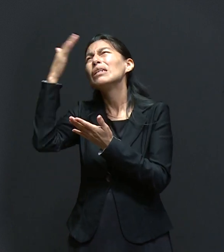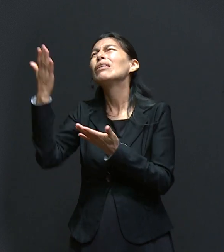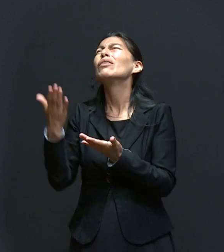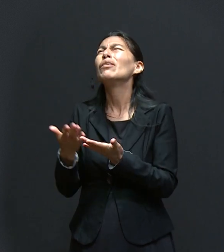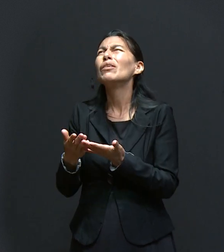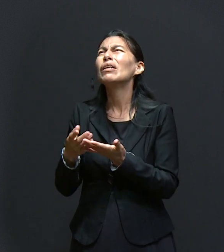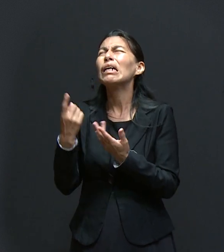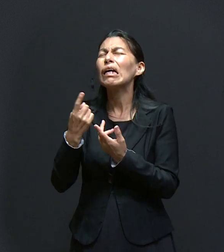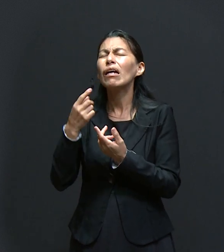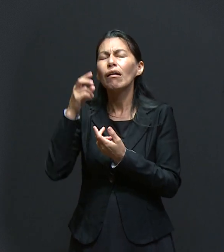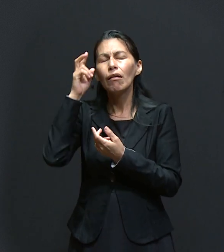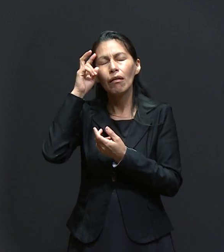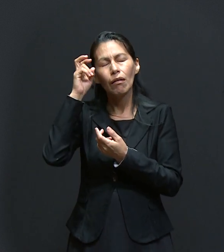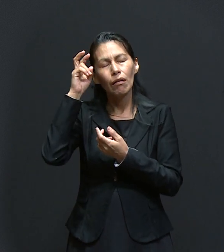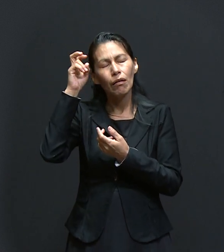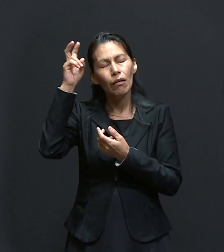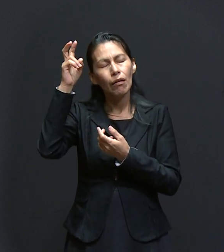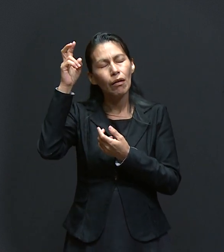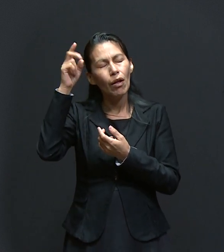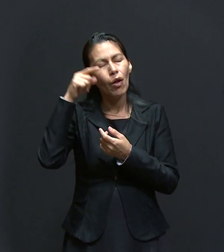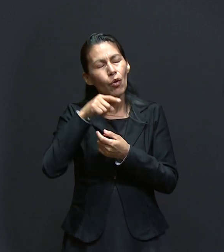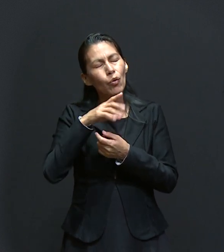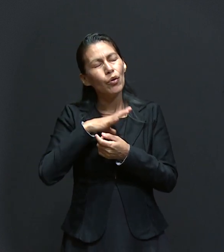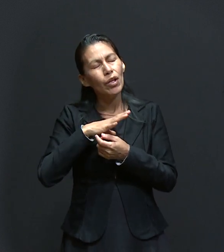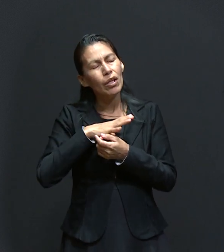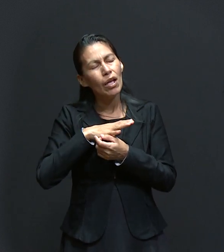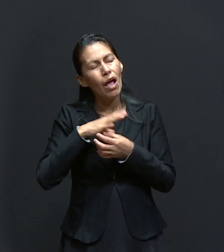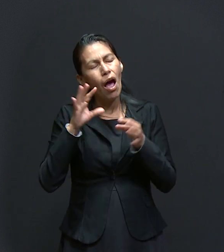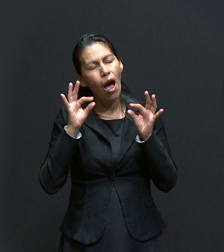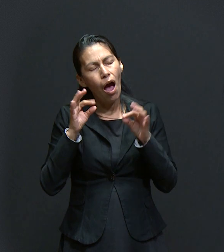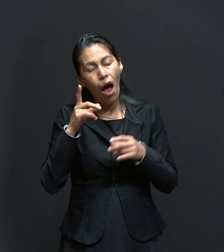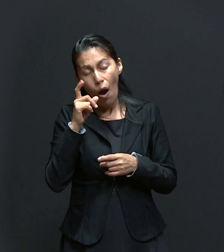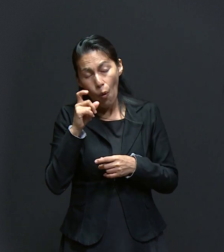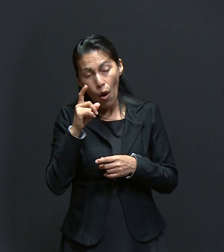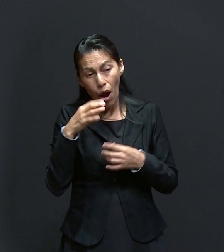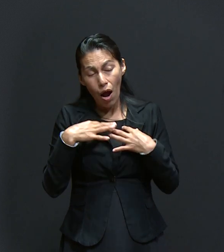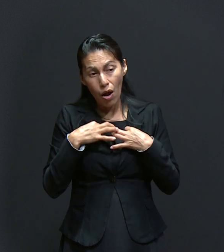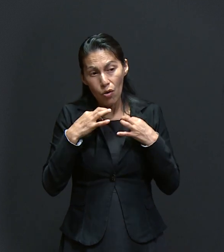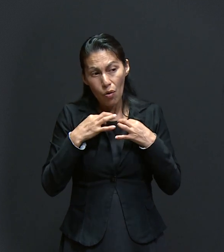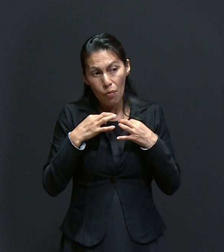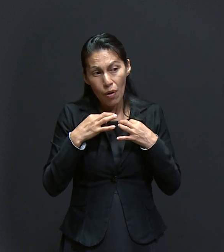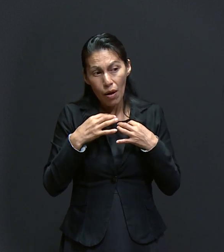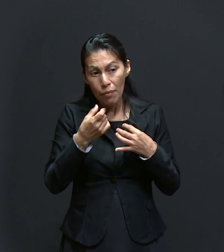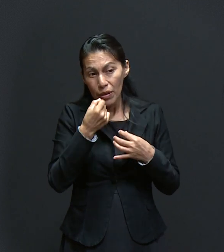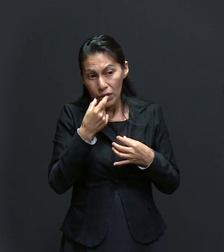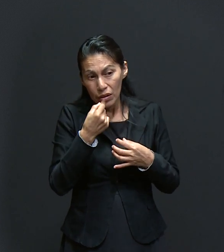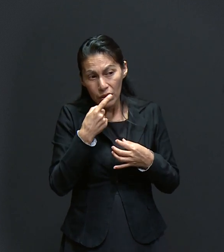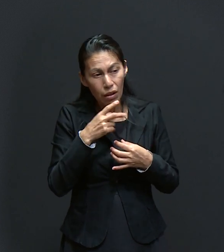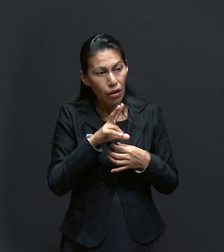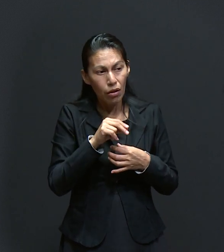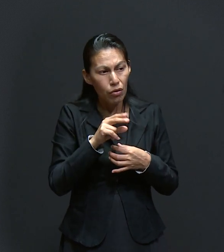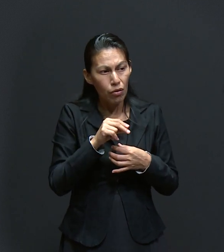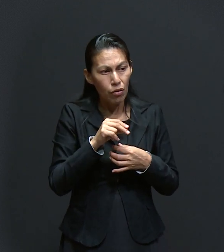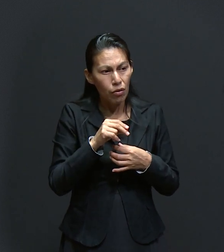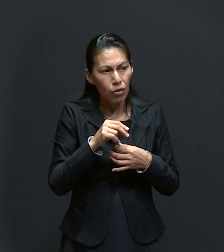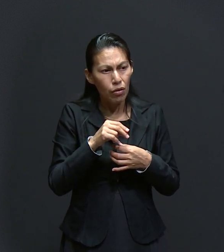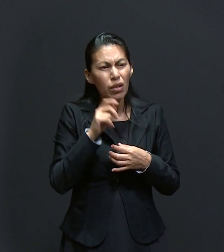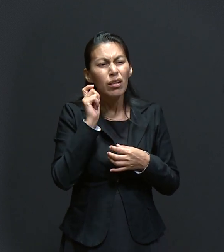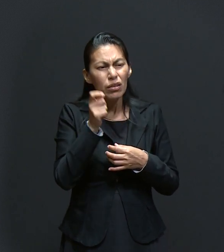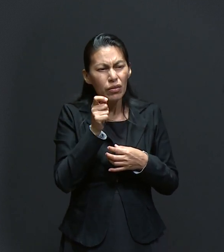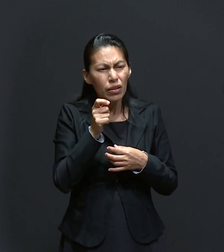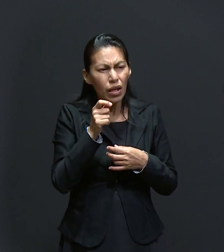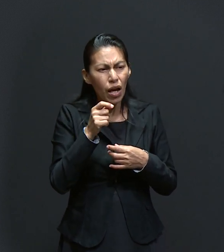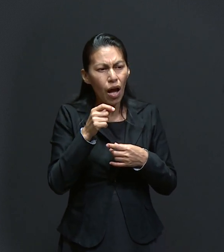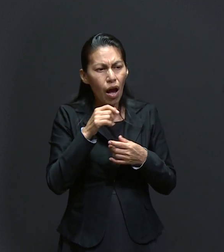dios dice que tú tenía en tus manos en los otros que tenía tu tenía agua tú tenía ropa tenía medicamentos